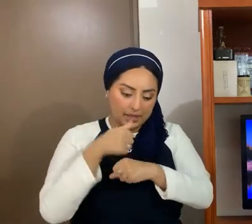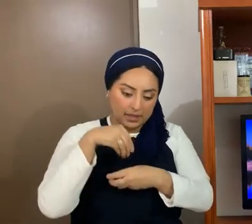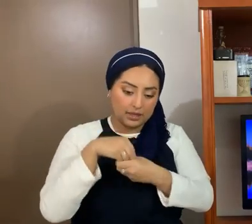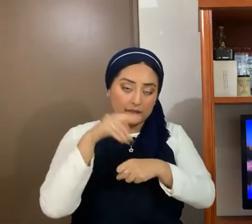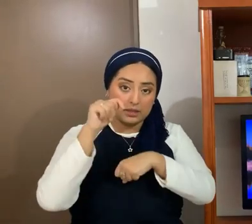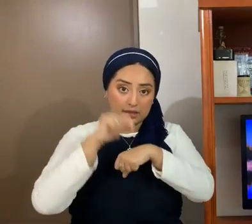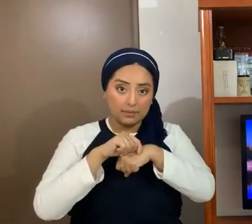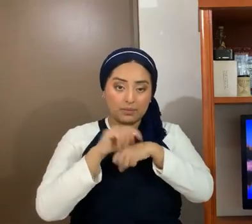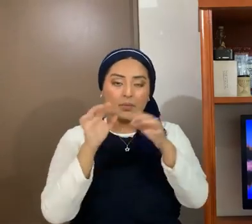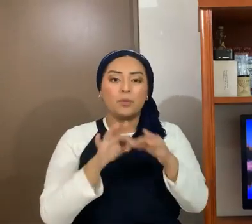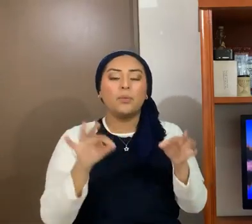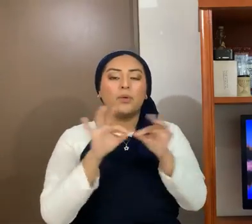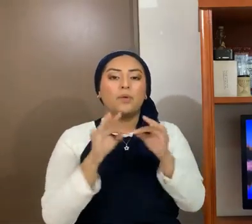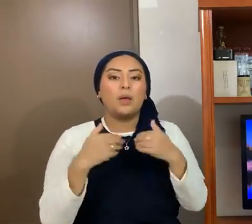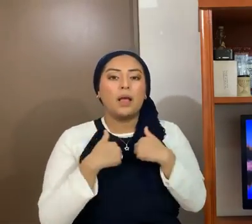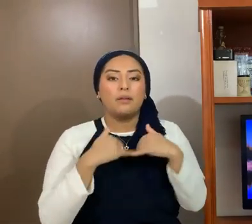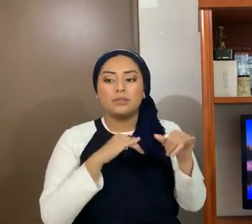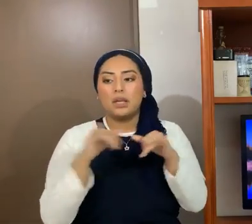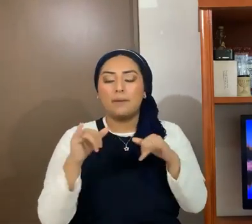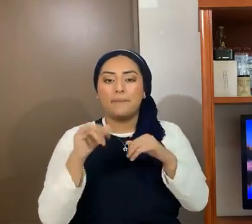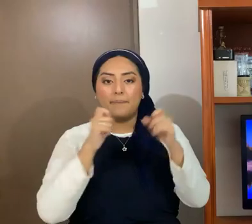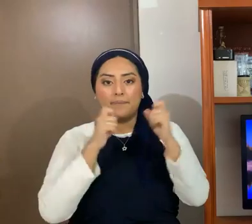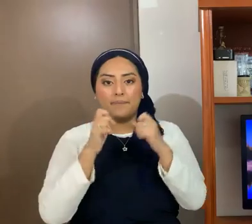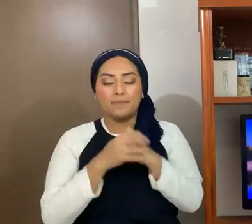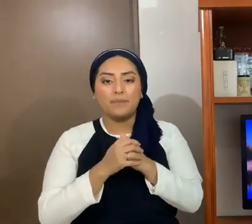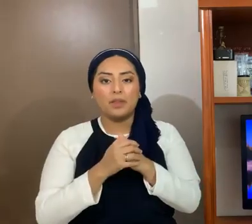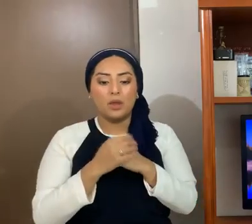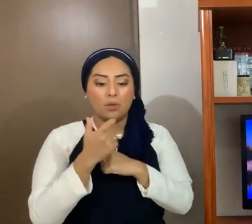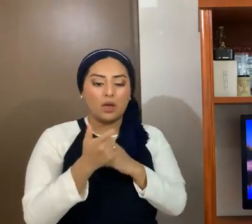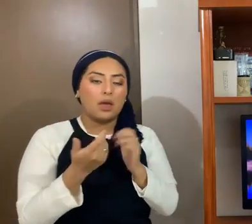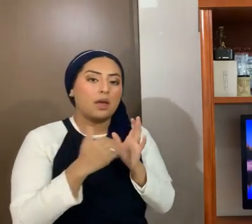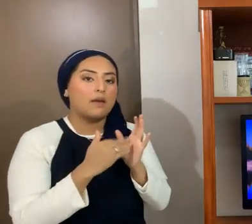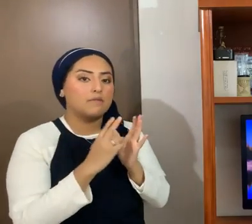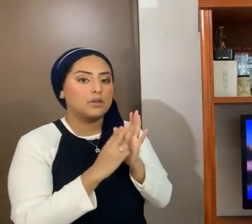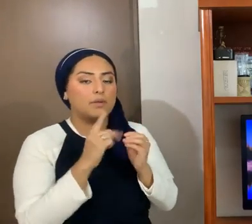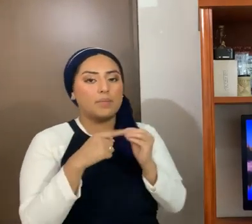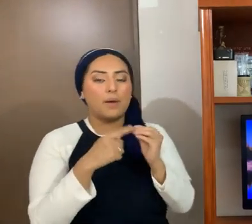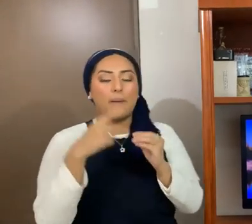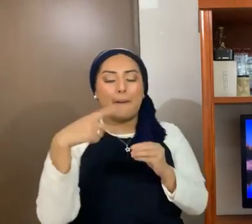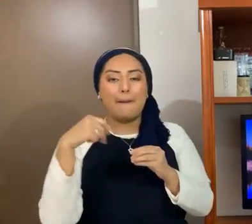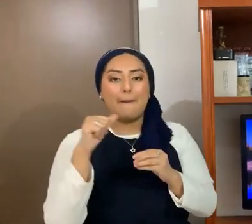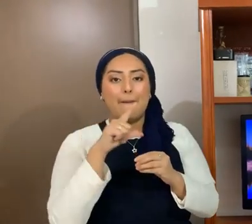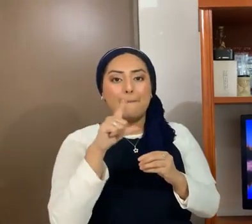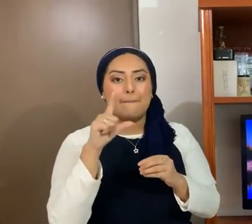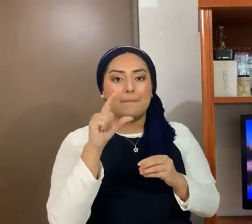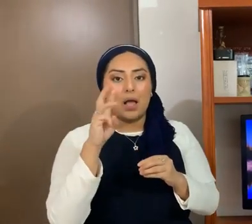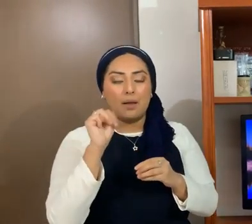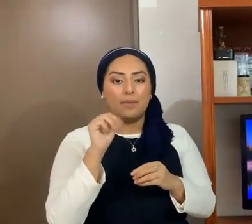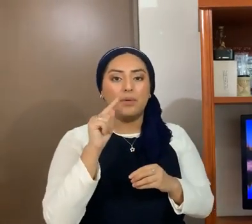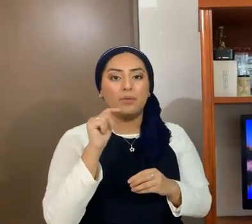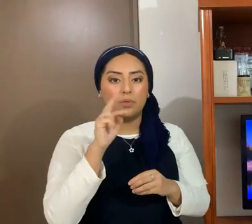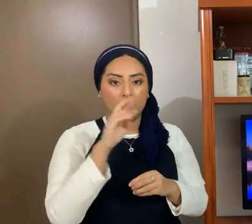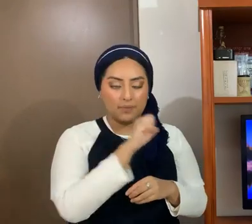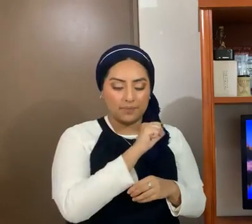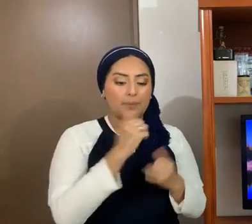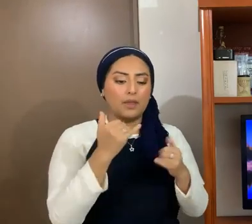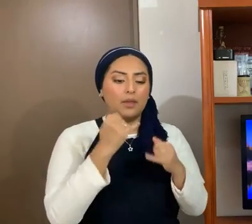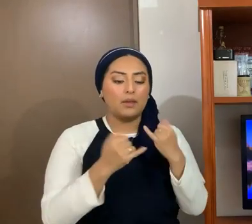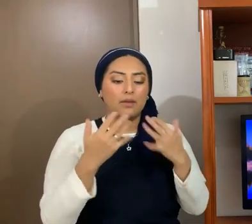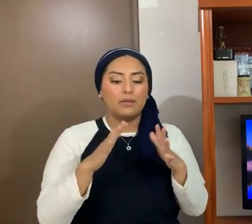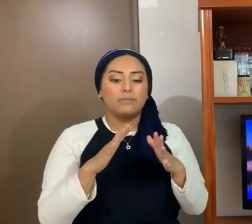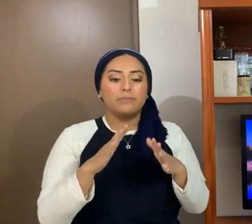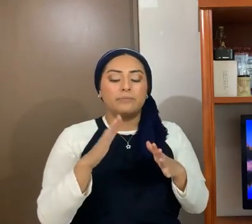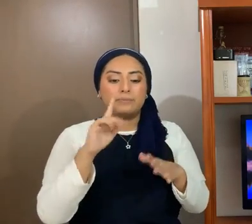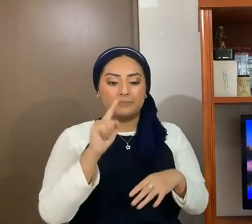de Yahweh, tenemos que tener esas características. Repasen el tema de las palmas, amados Ajim. Vamos a ir terminando. Primera de